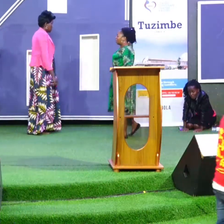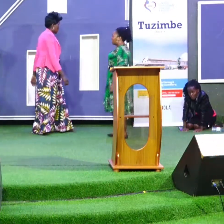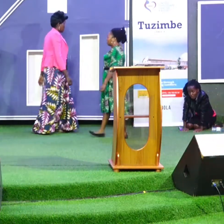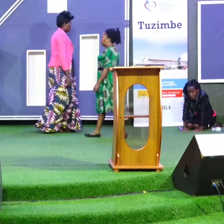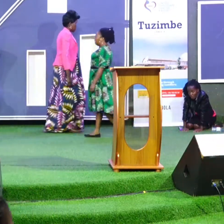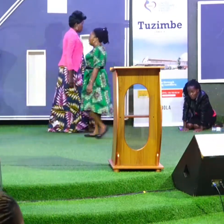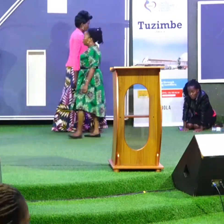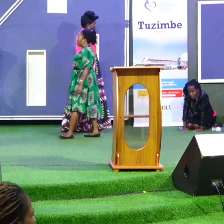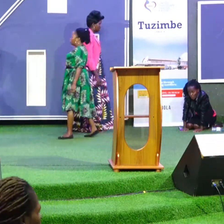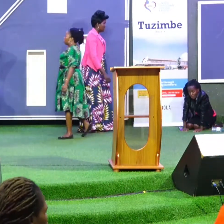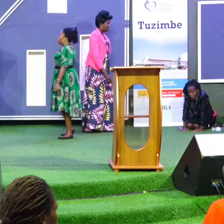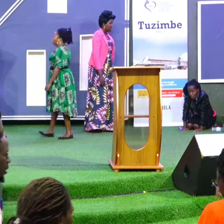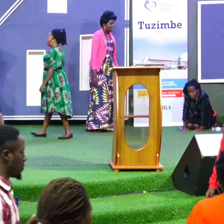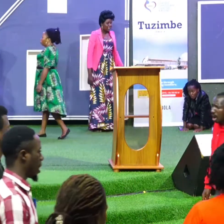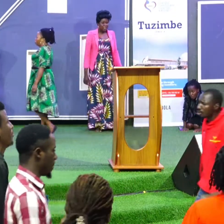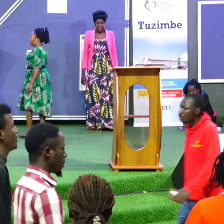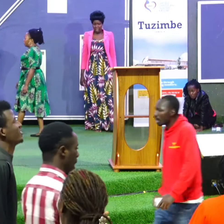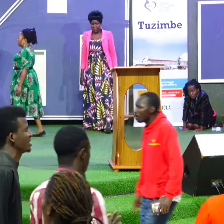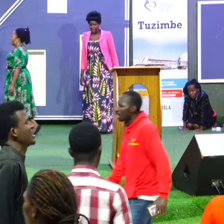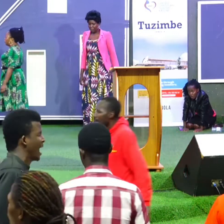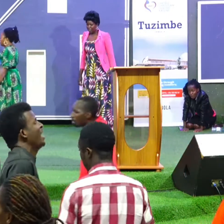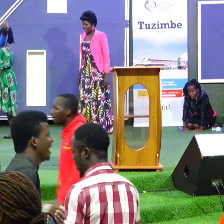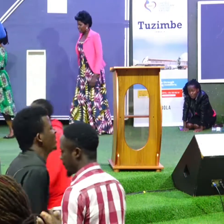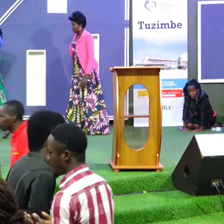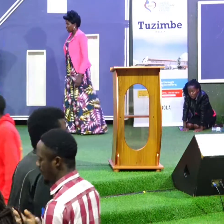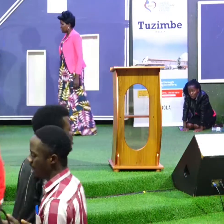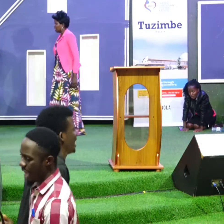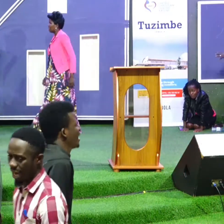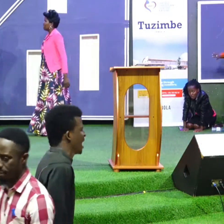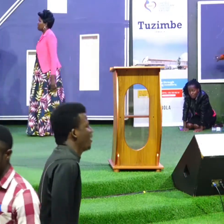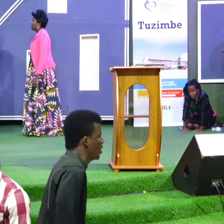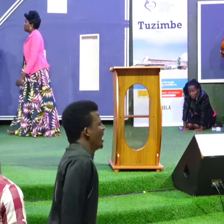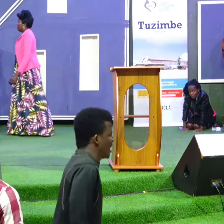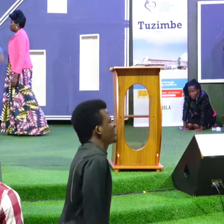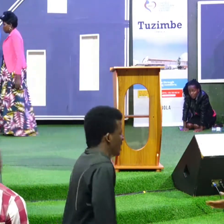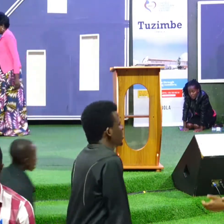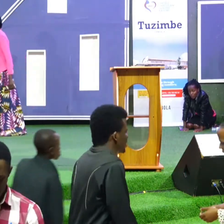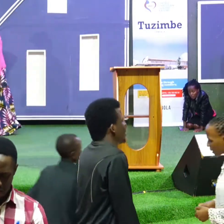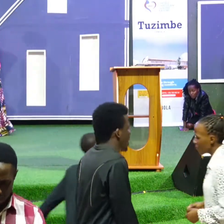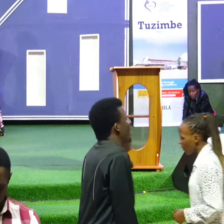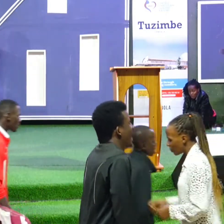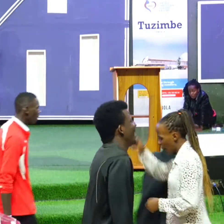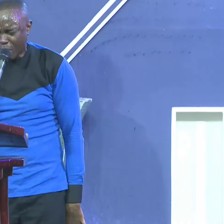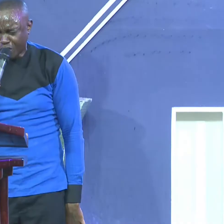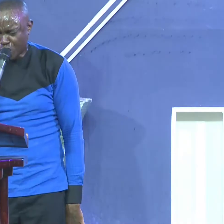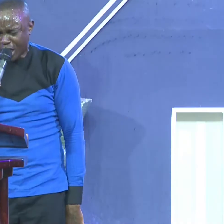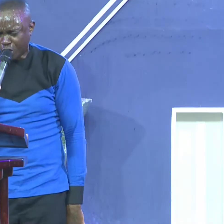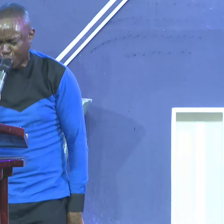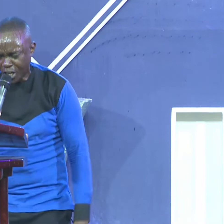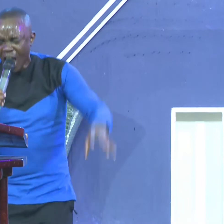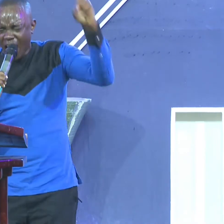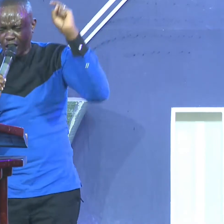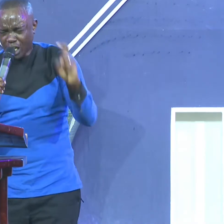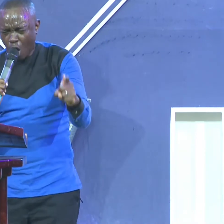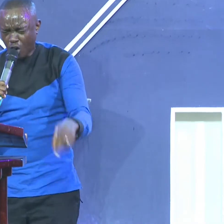Uganda nga weredde obuyinza okulangirira I take hold of my gate I take hold of the economy of this